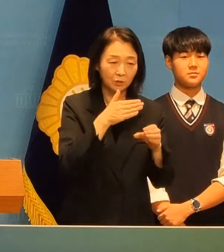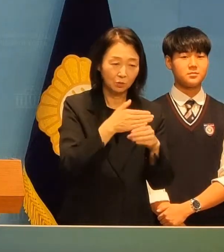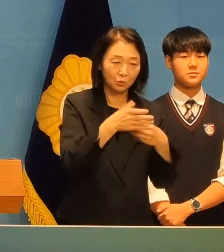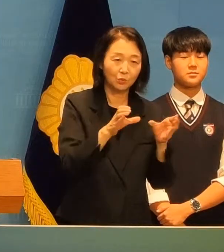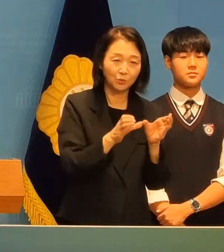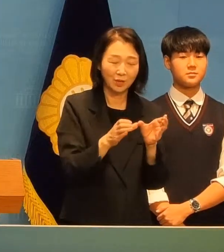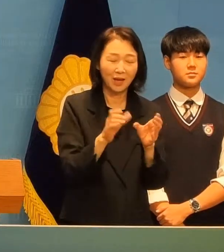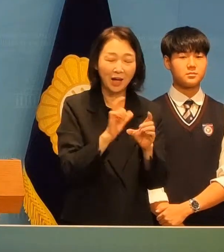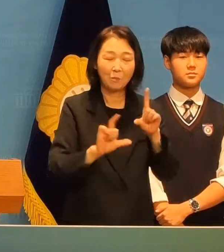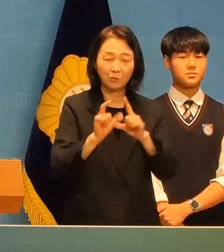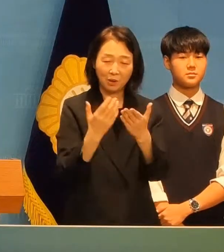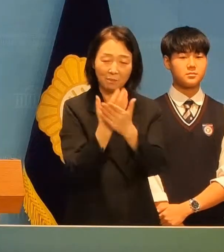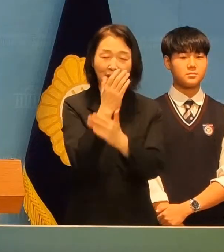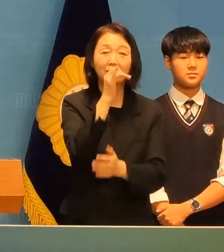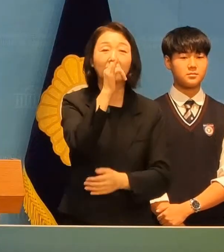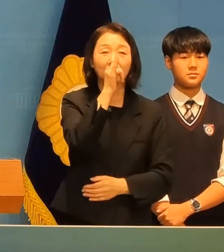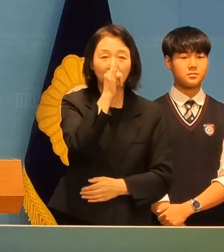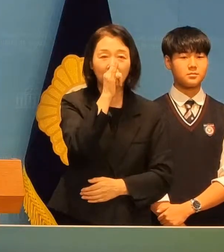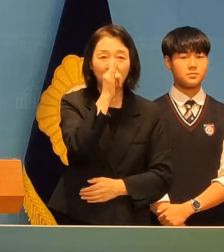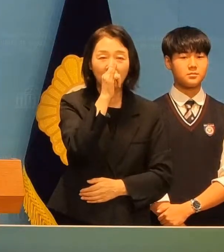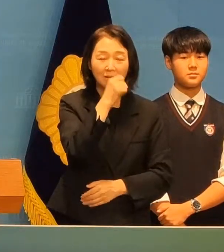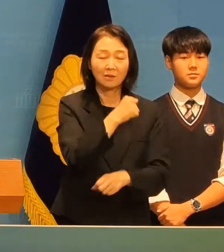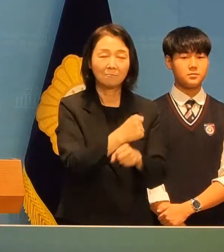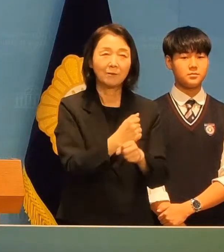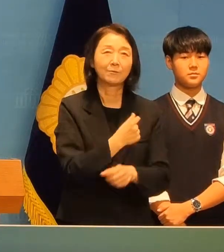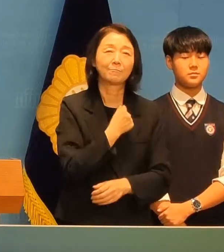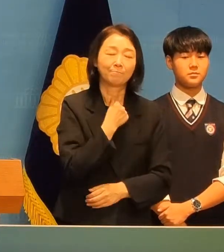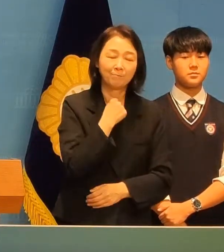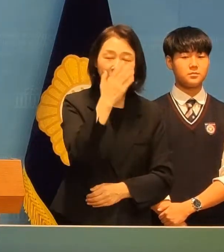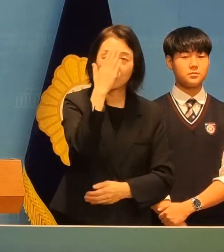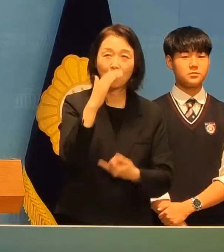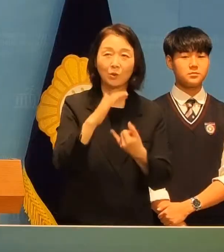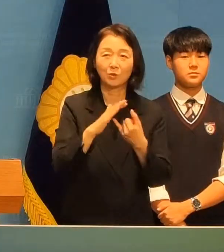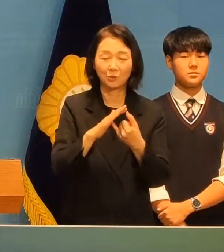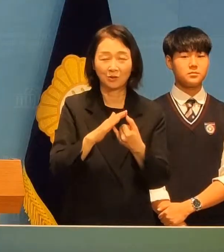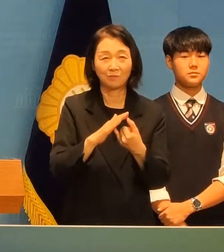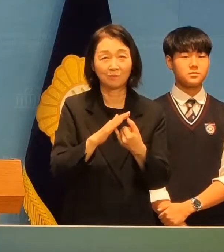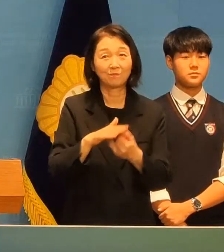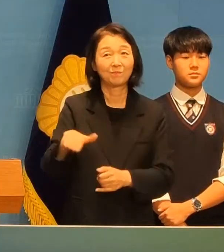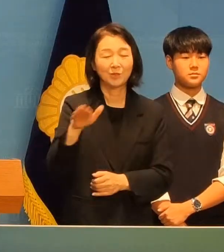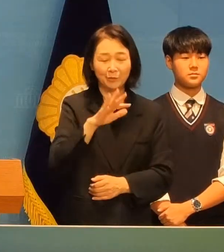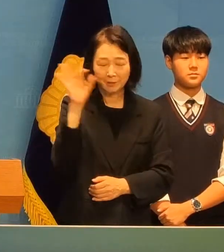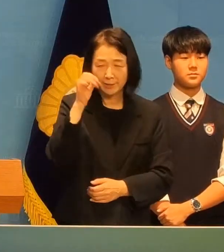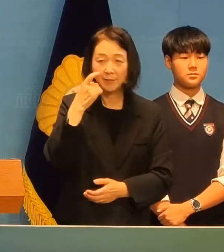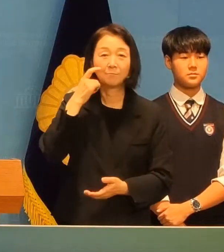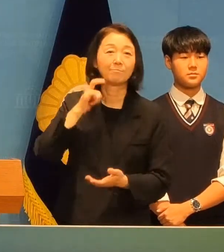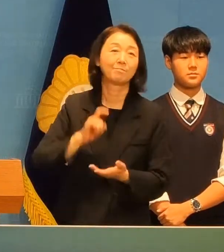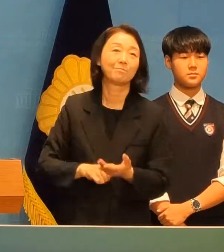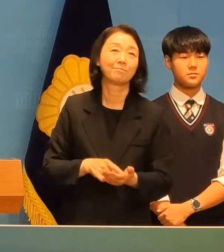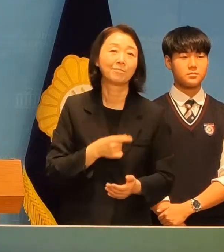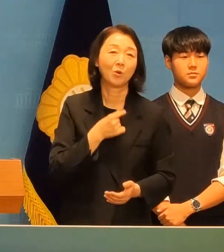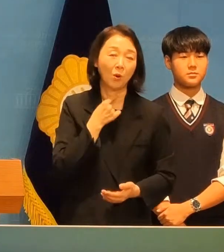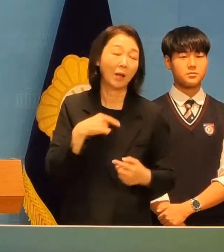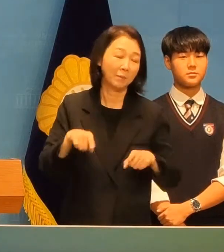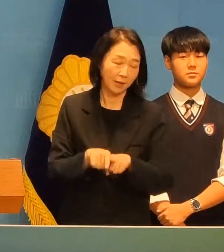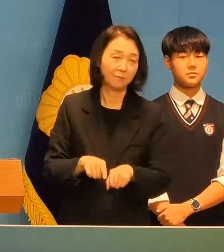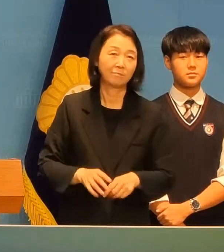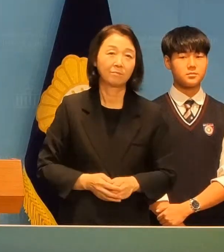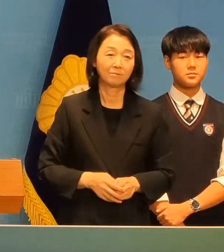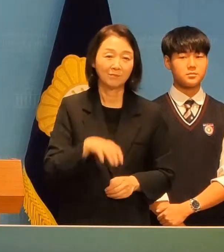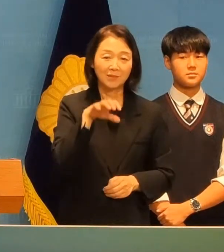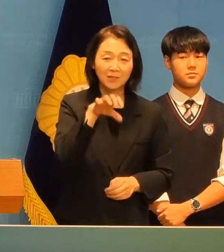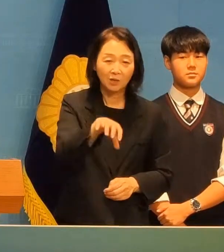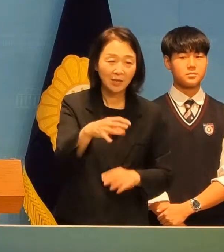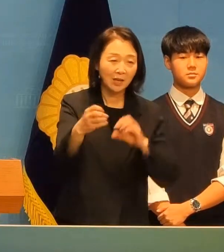걸음 더 진보할 수 있도록 만들어내고자 하는 청소년을 반드시 찾아내겠습니다. 현장에 답이